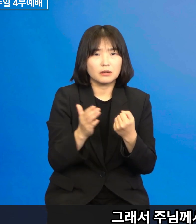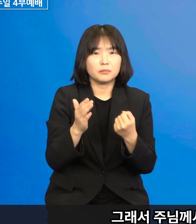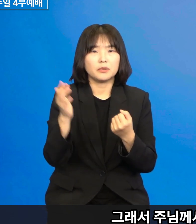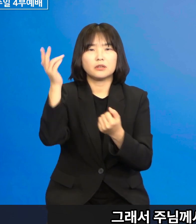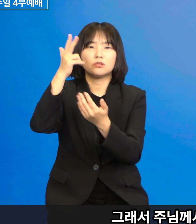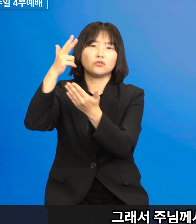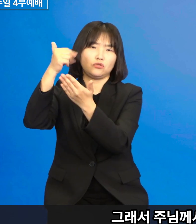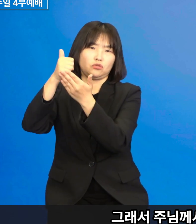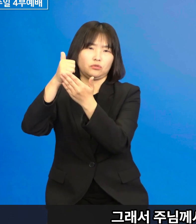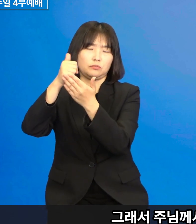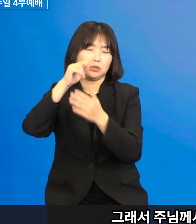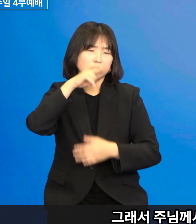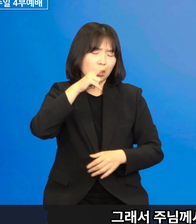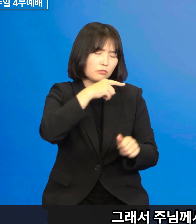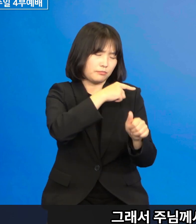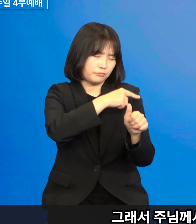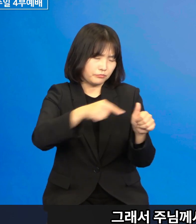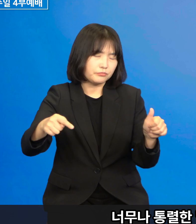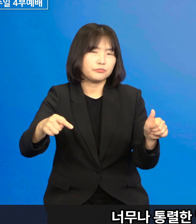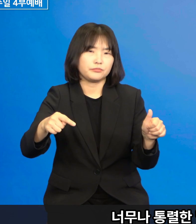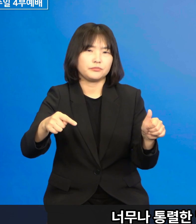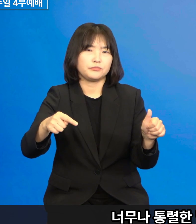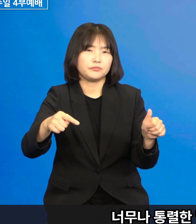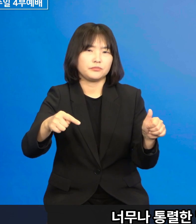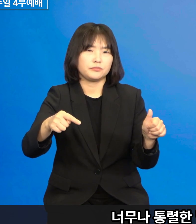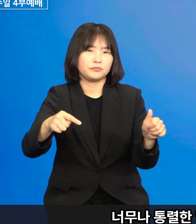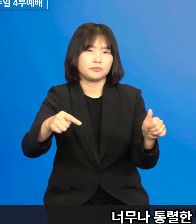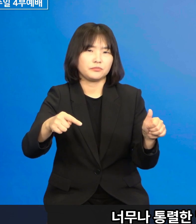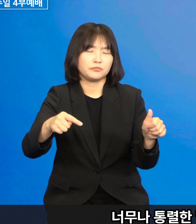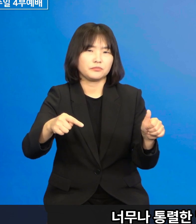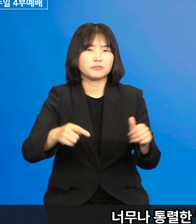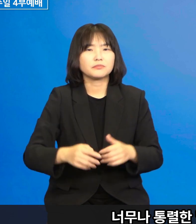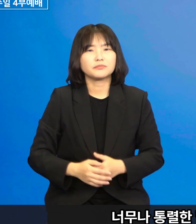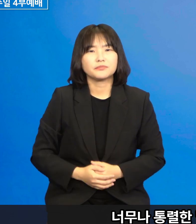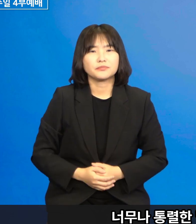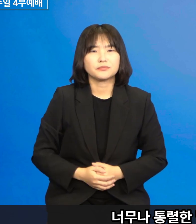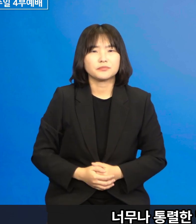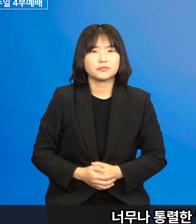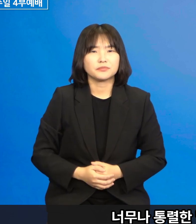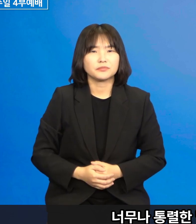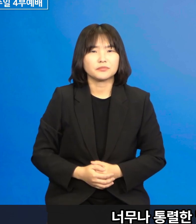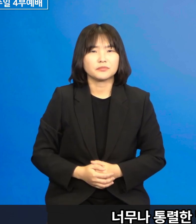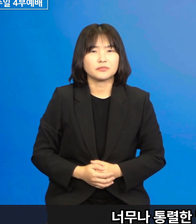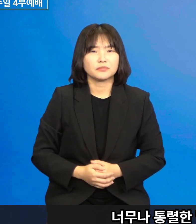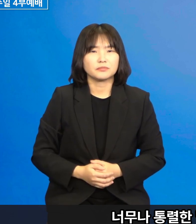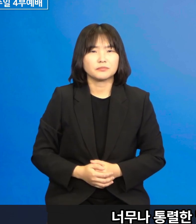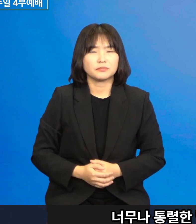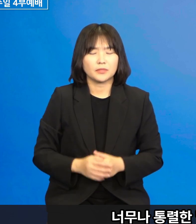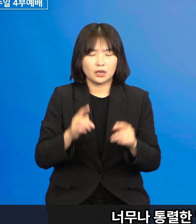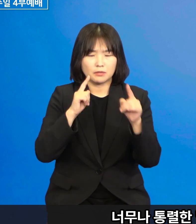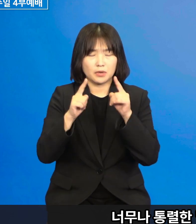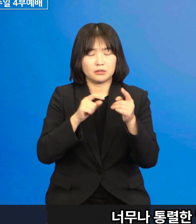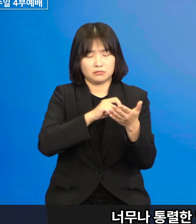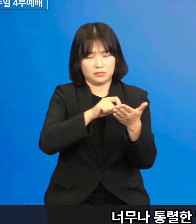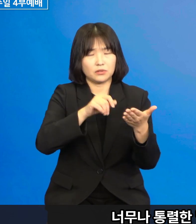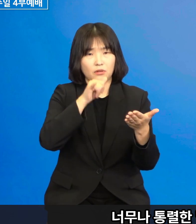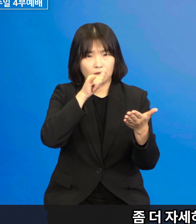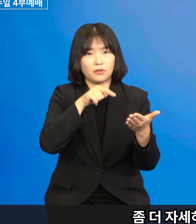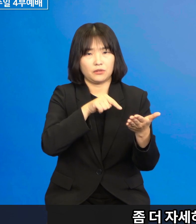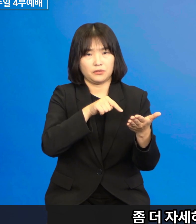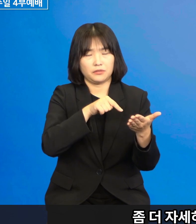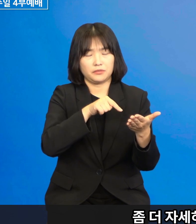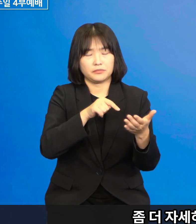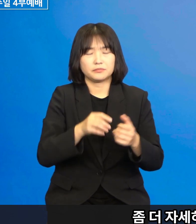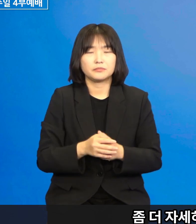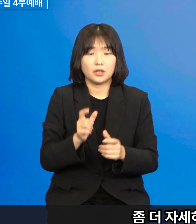주님께서 그를 죽이셨다라고 너무나 통렬한 말씀이 기록된 것이죠.